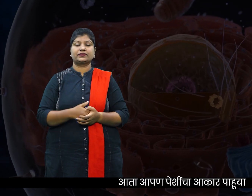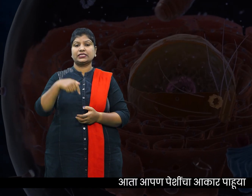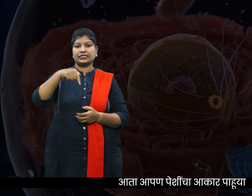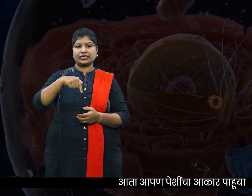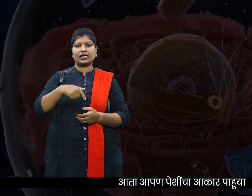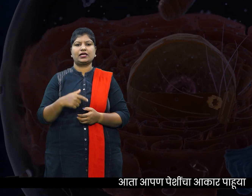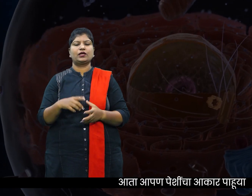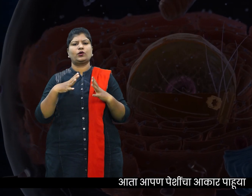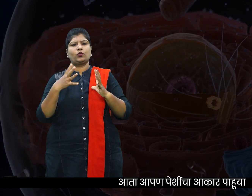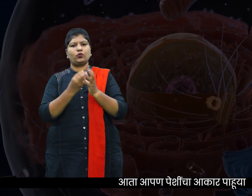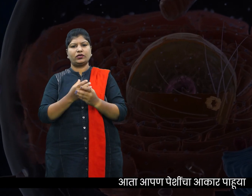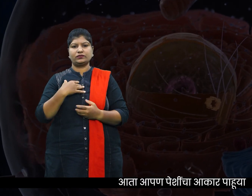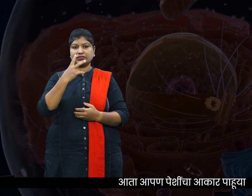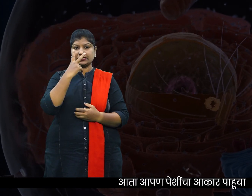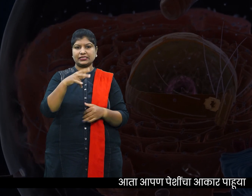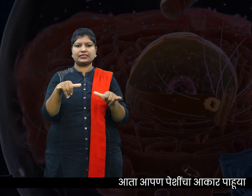आता आपण पेशींचा आकार पाहूया.